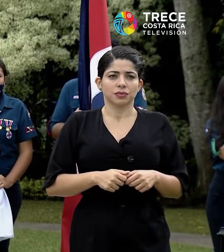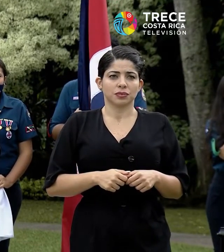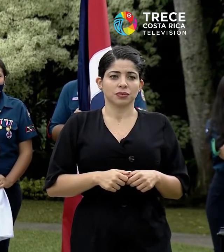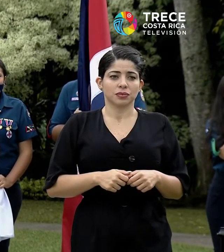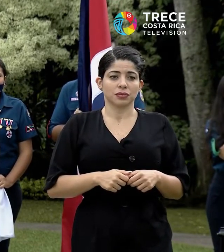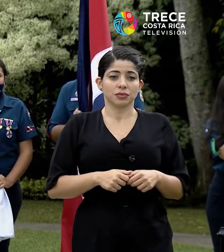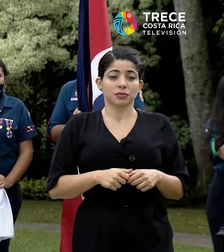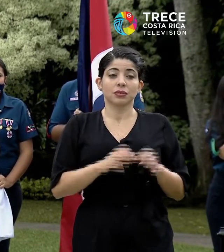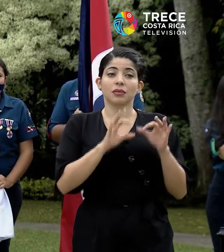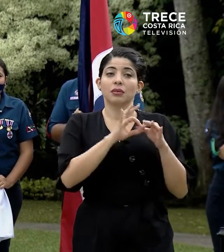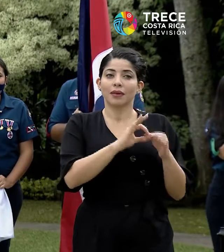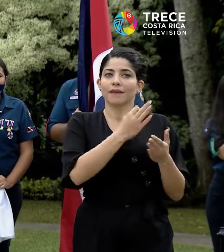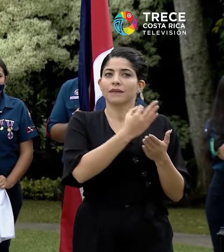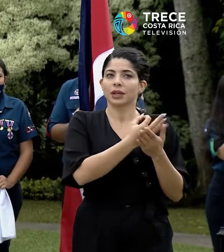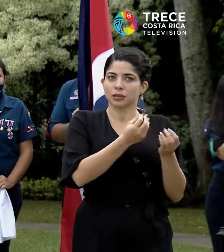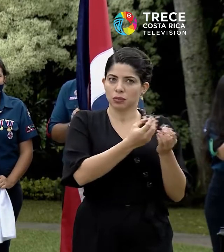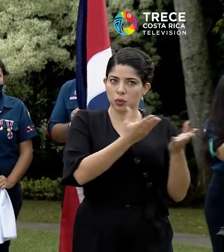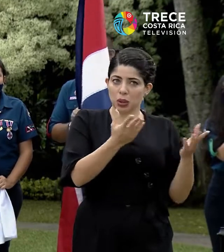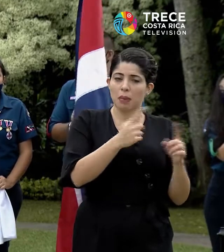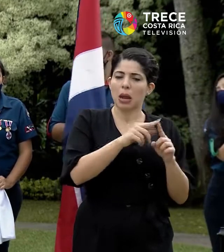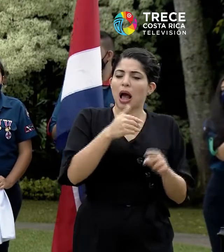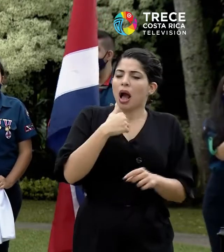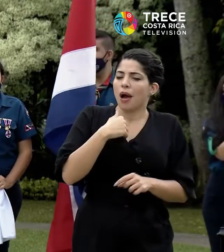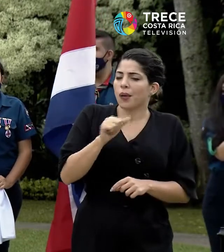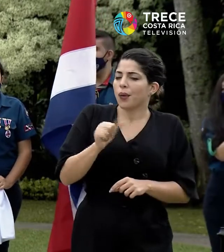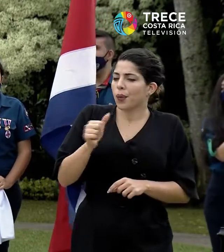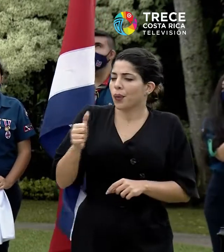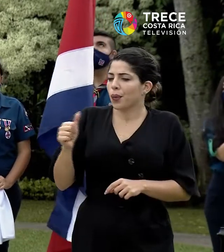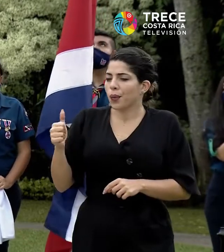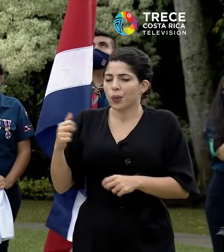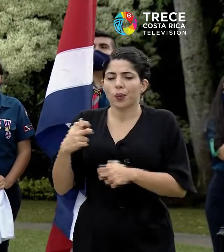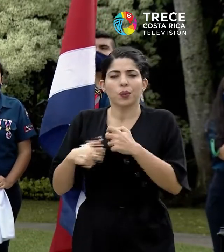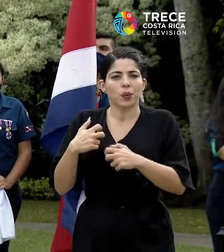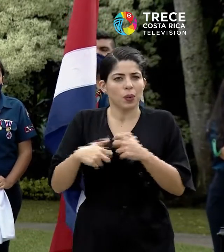Eso en las finanzas públicas. Hay otros problemas.